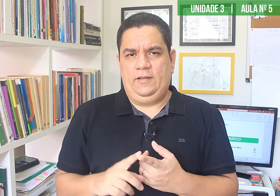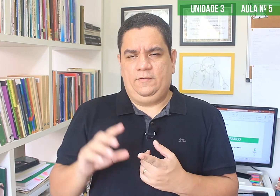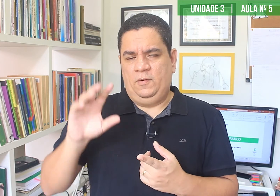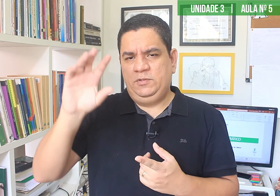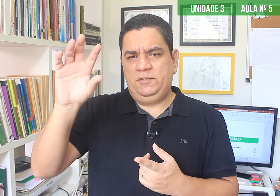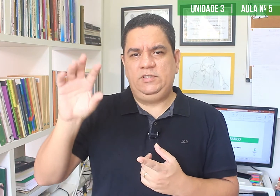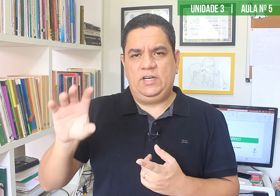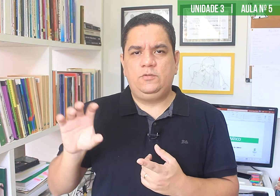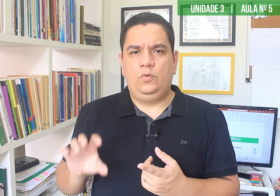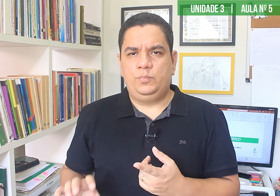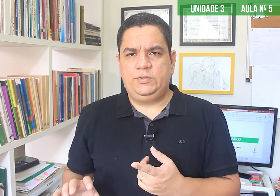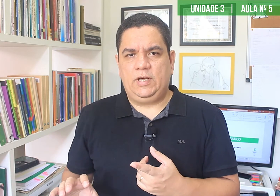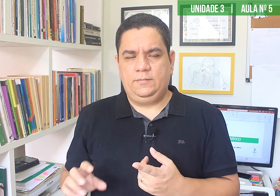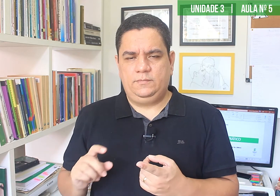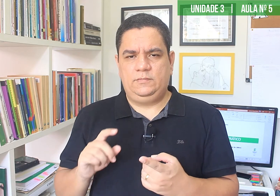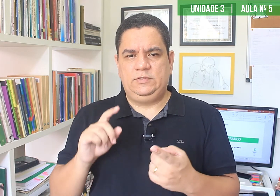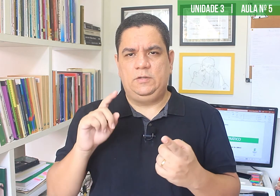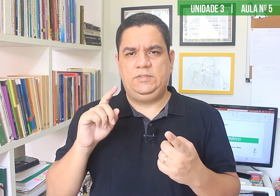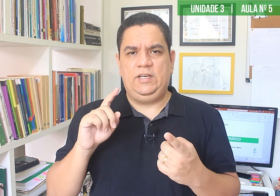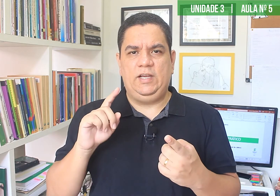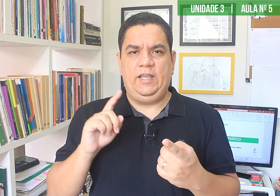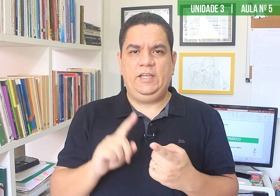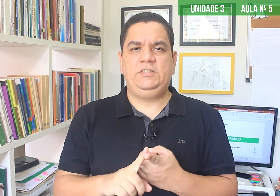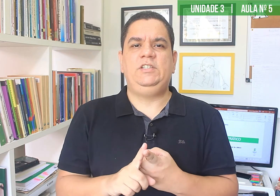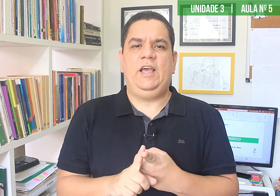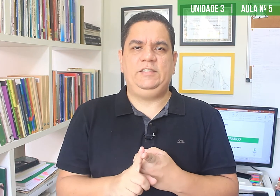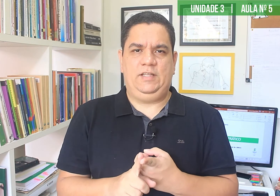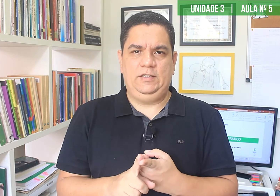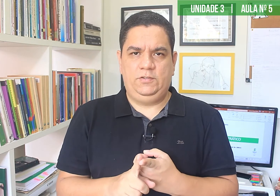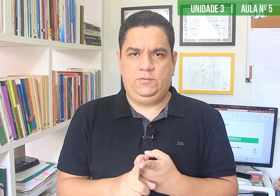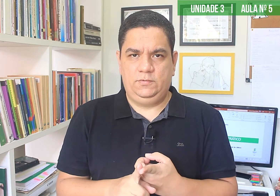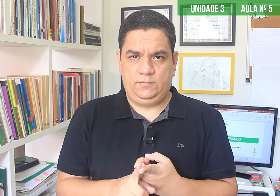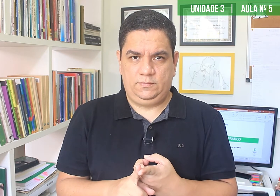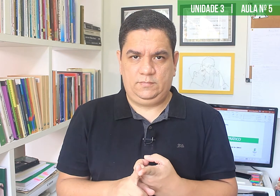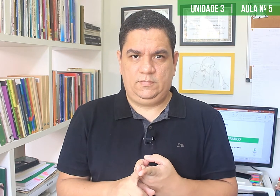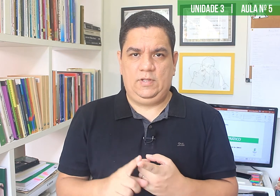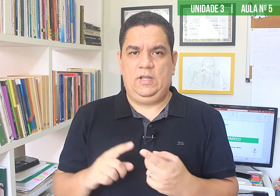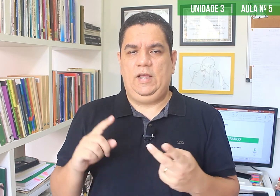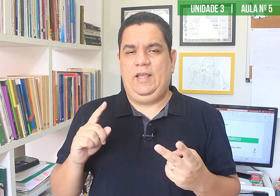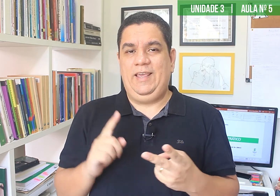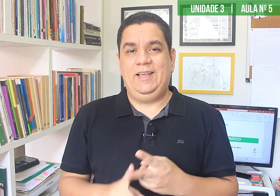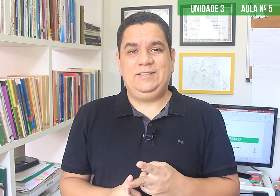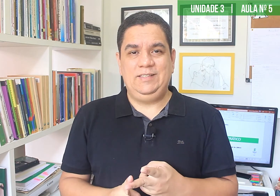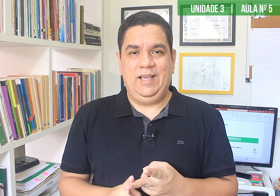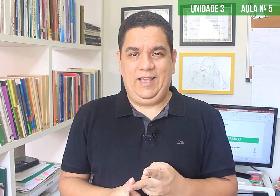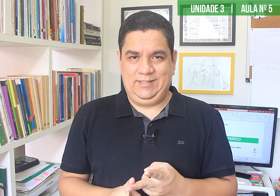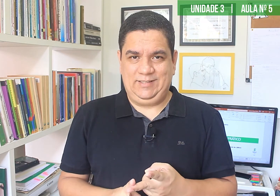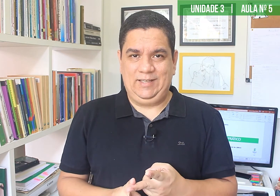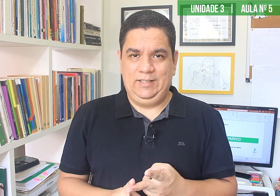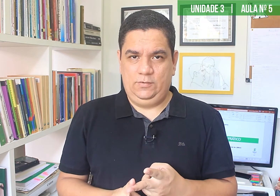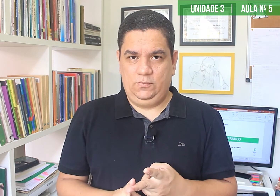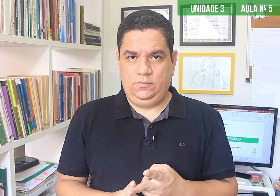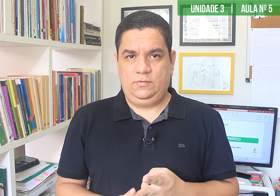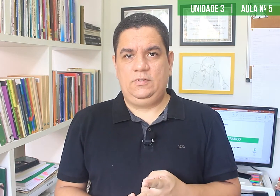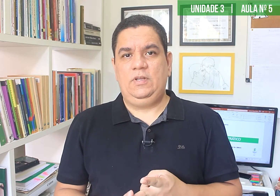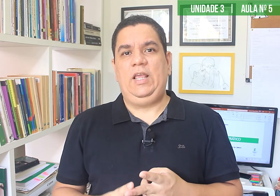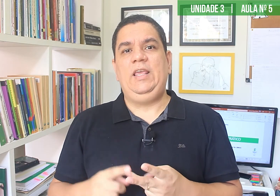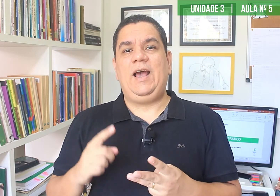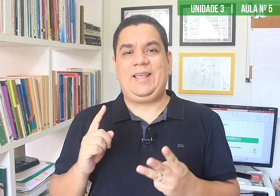Vamos dividir em 3 grupos, tá? Então seria este, esta, isto, esse, essa, isso e